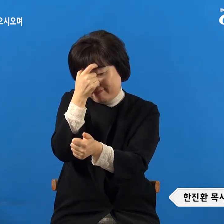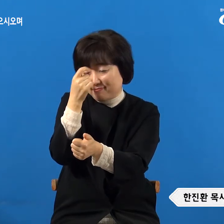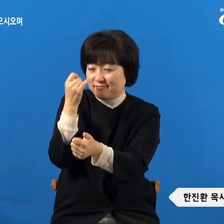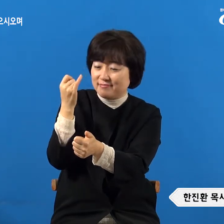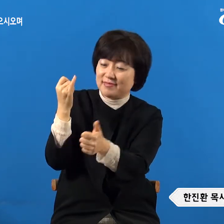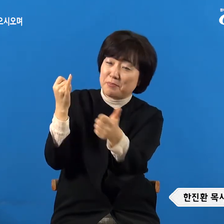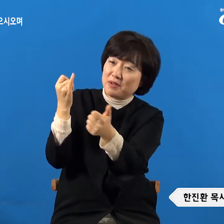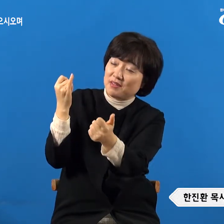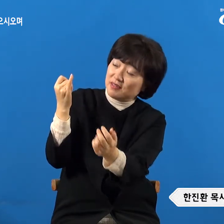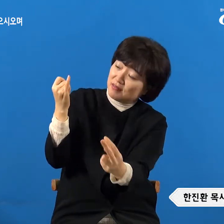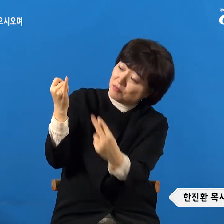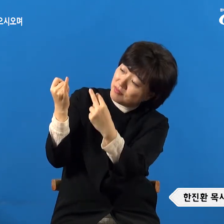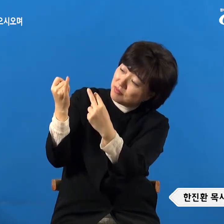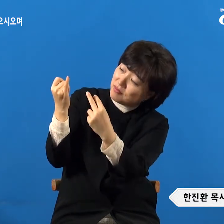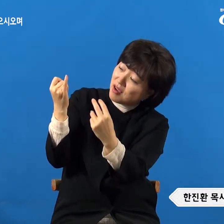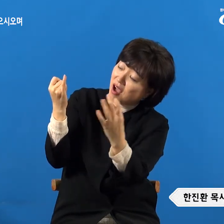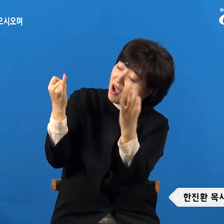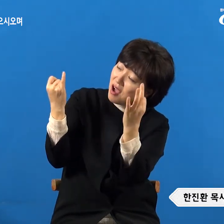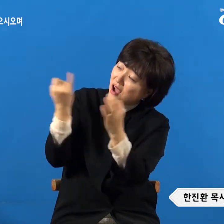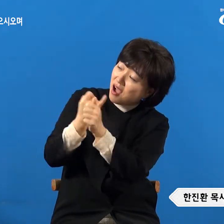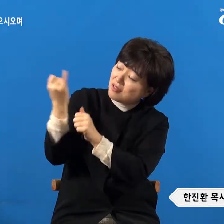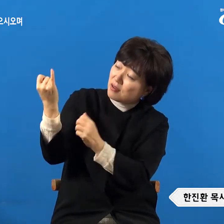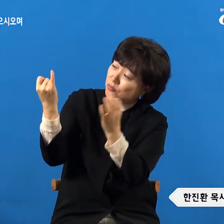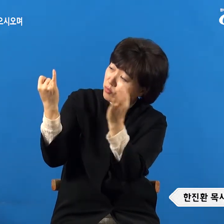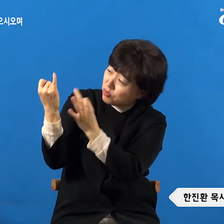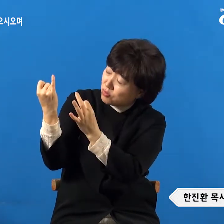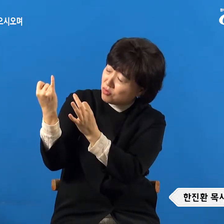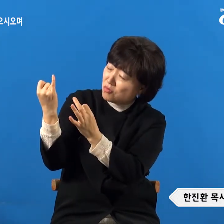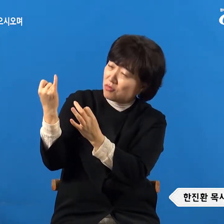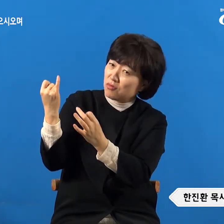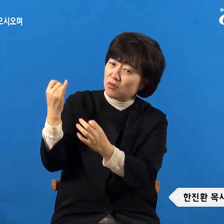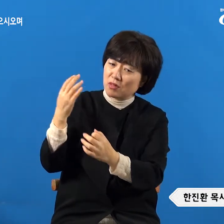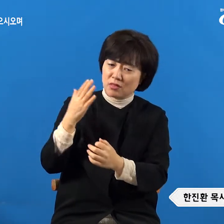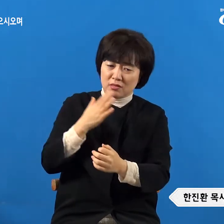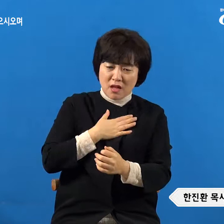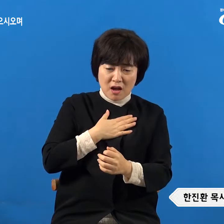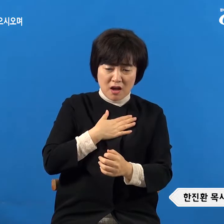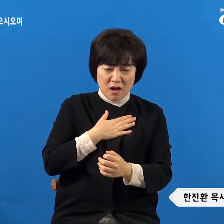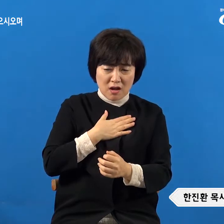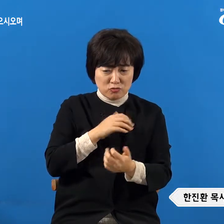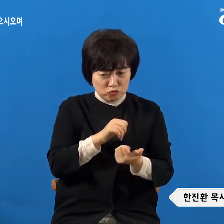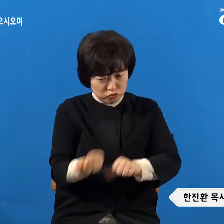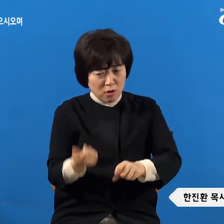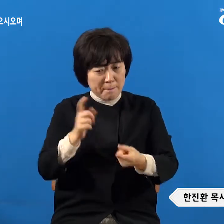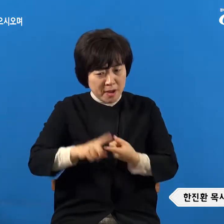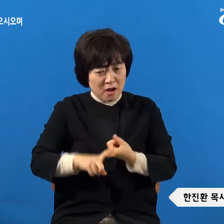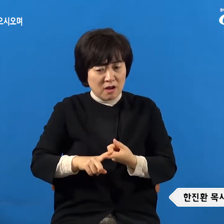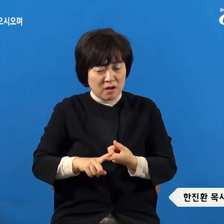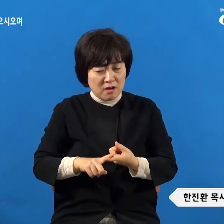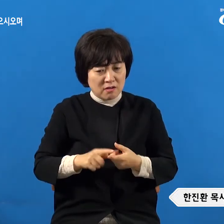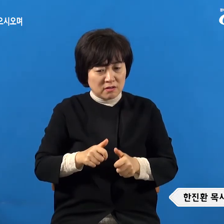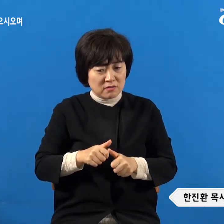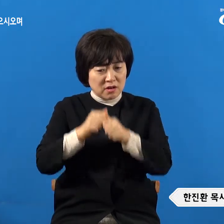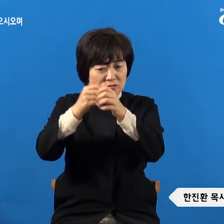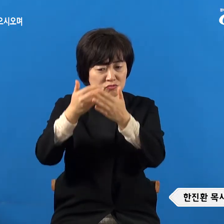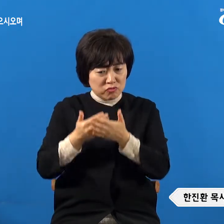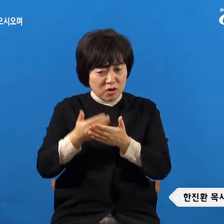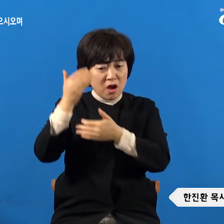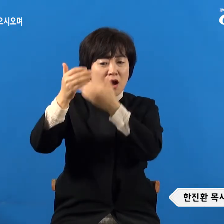무너지기 시작했습니다. 자기를 살려준 것이 정말로 하나님이라는 것이 깨달아지기